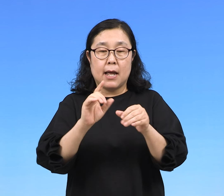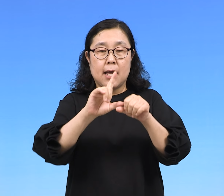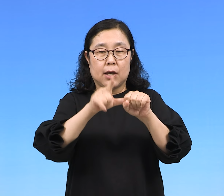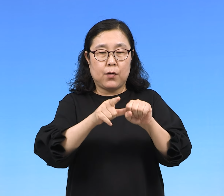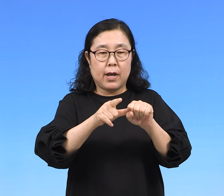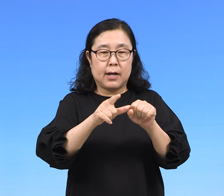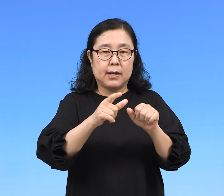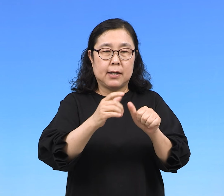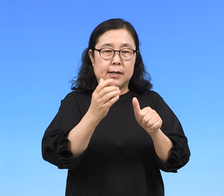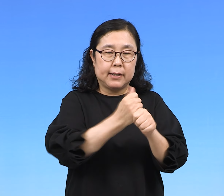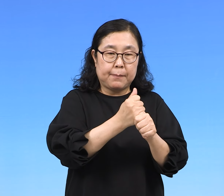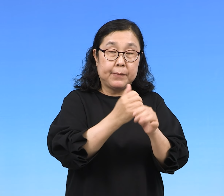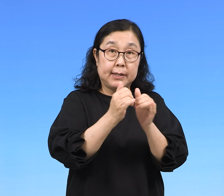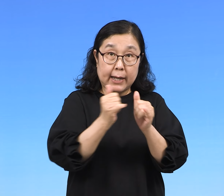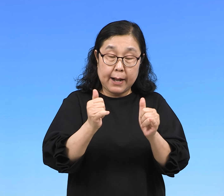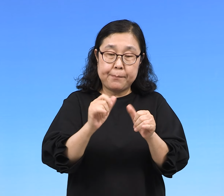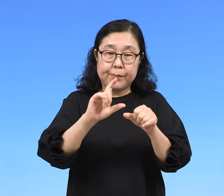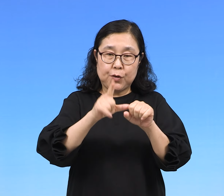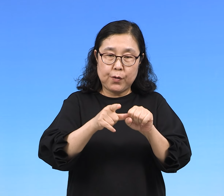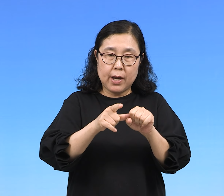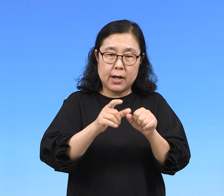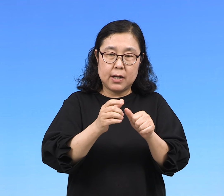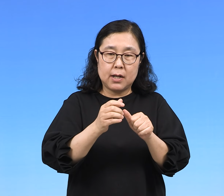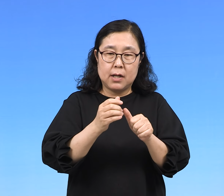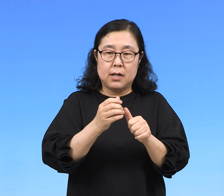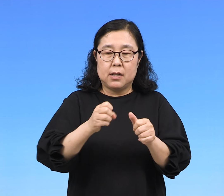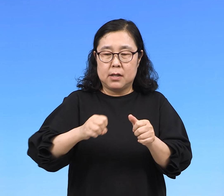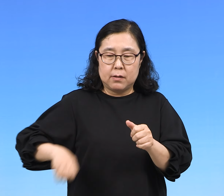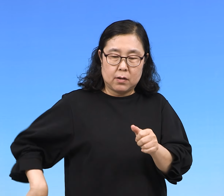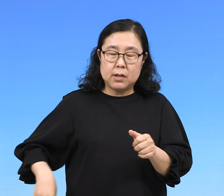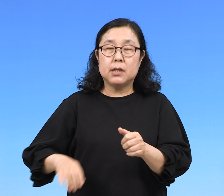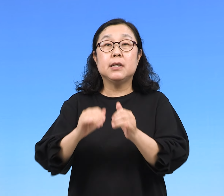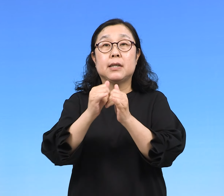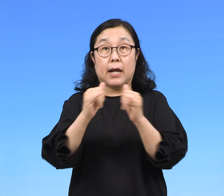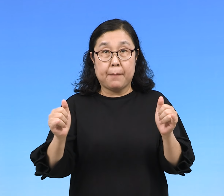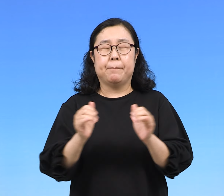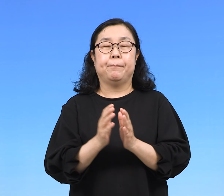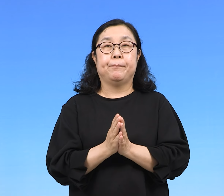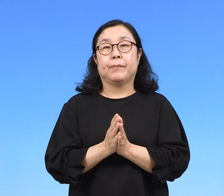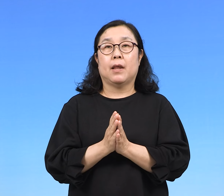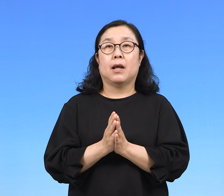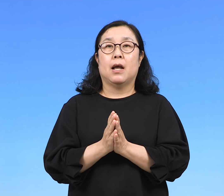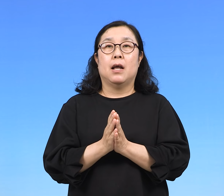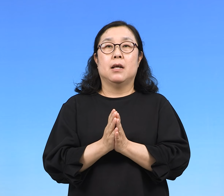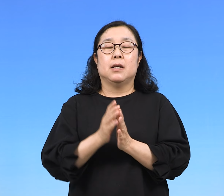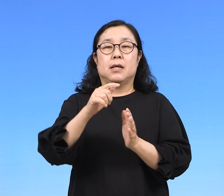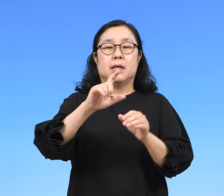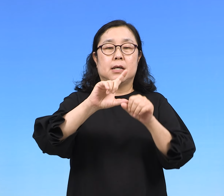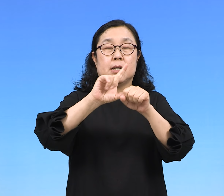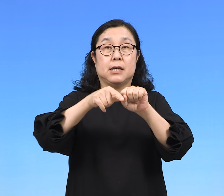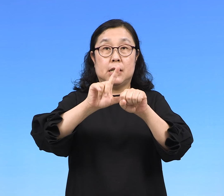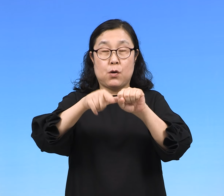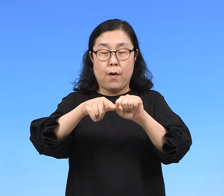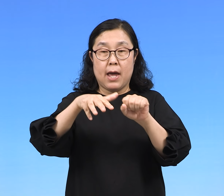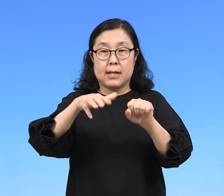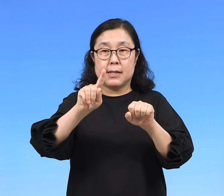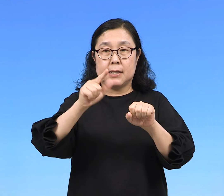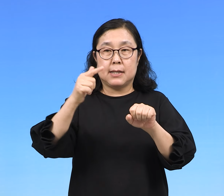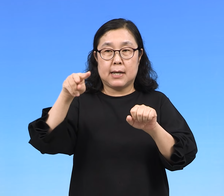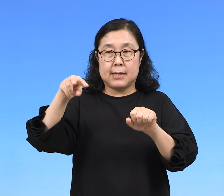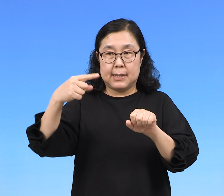기회를 놓치는 사람, 이런 제목의 책이 있는데요. 그 책에 보면은 이 기회, 이 찬스라고 하는